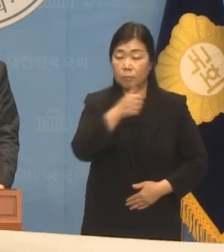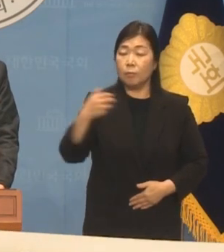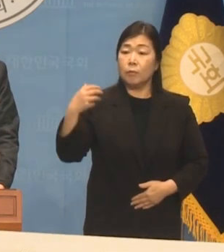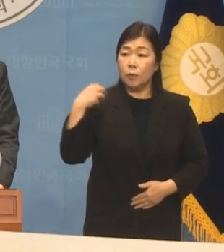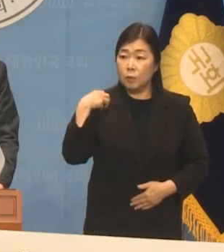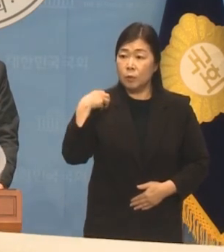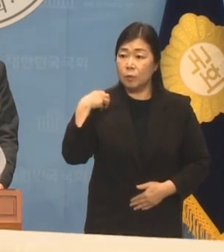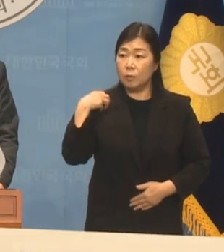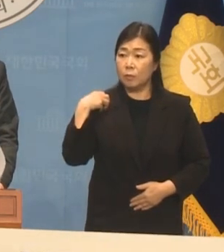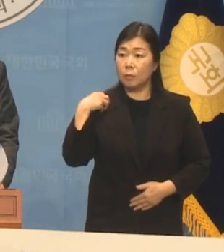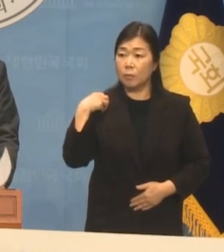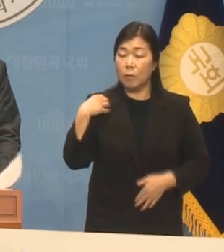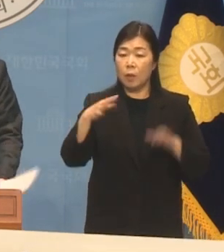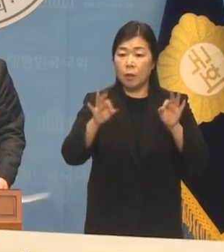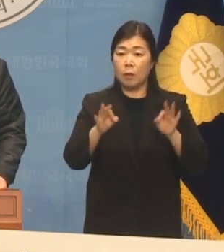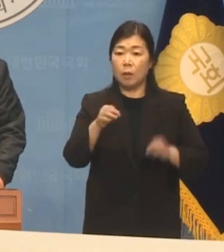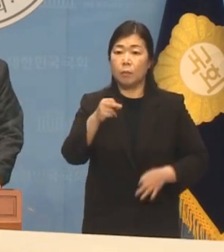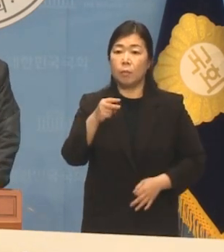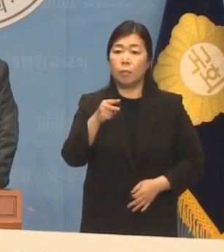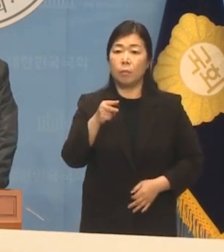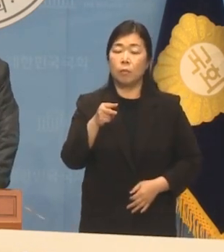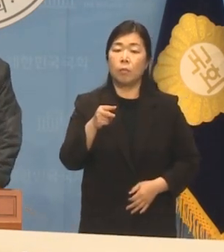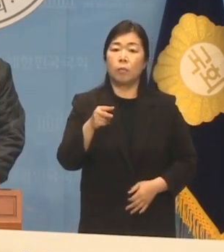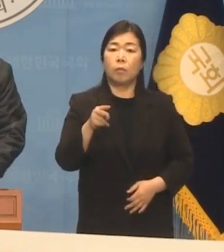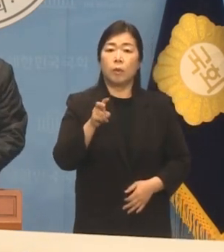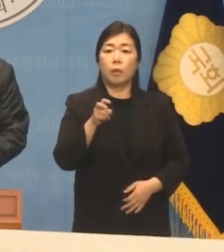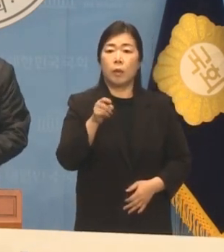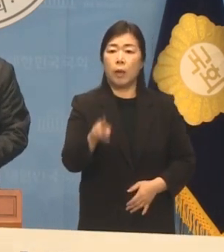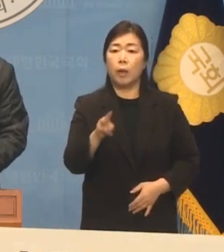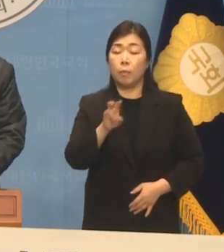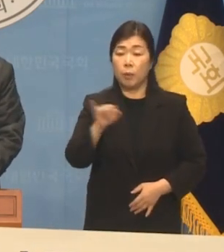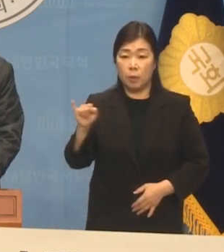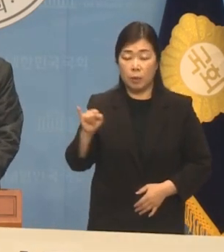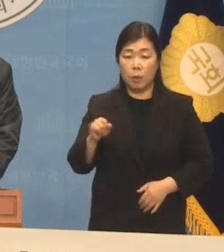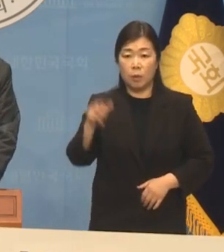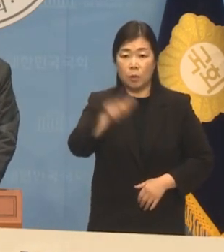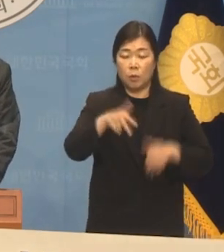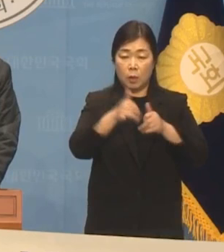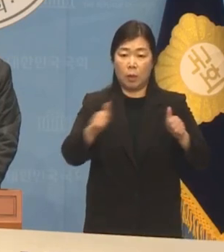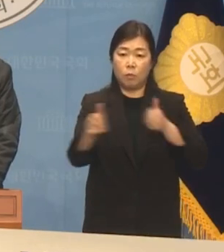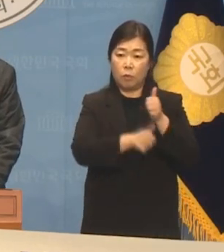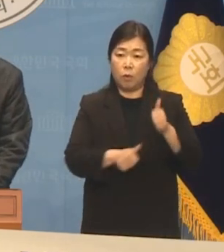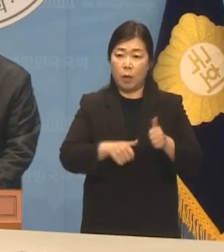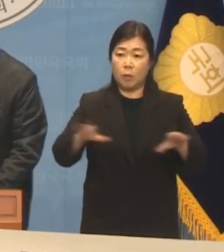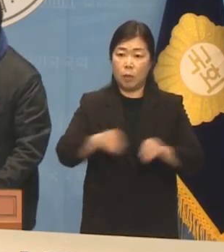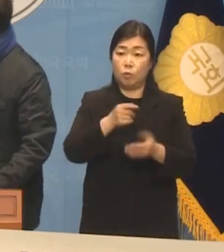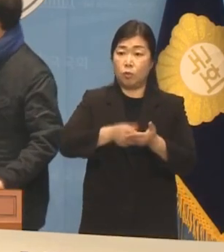어 김혜미 전국장애인 위원회 사무국장님의 안내로